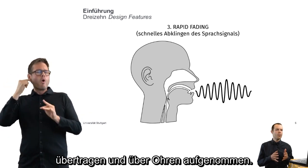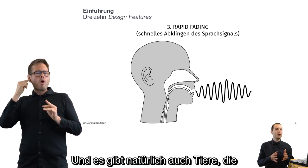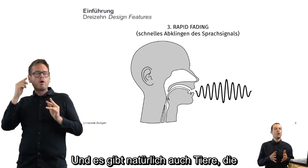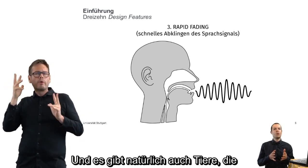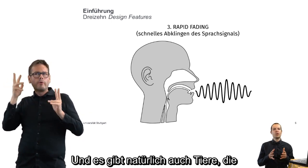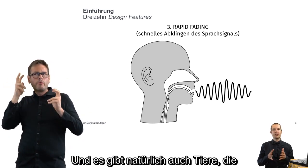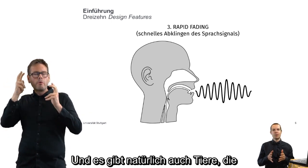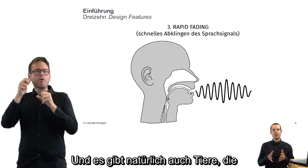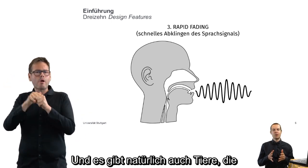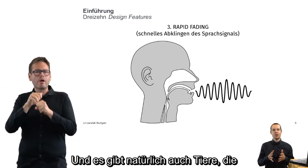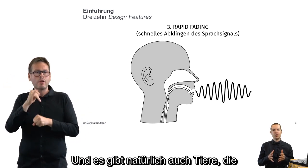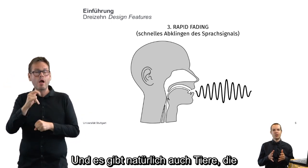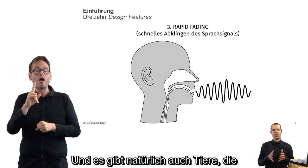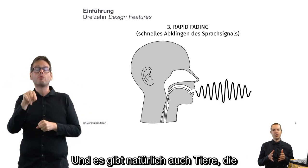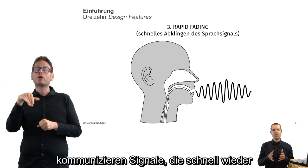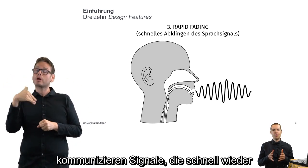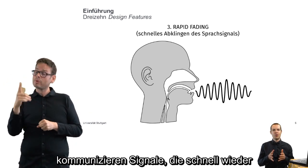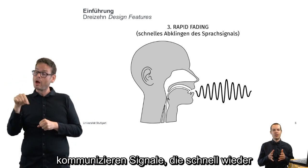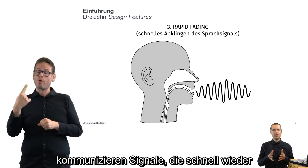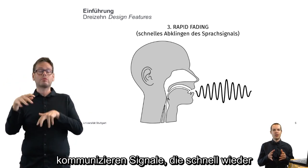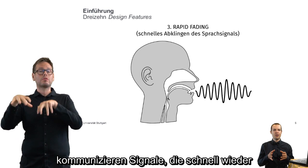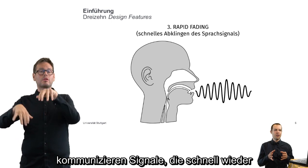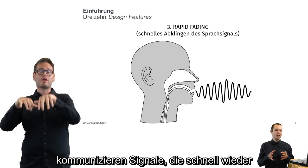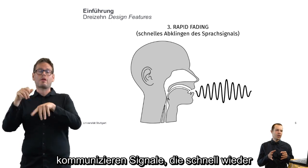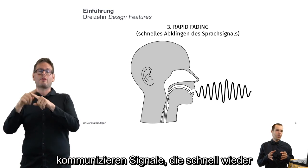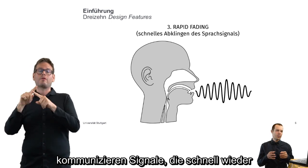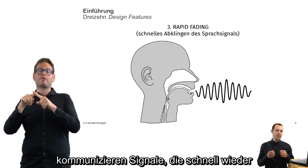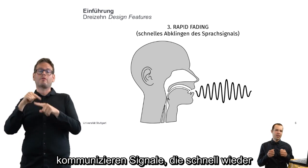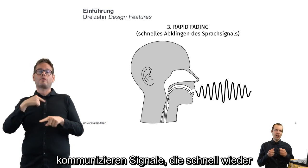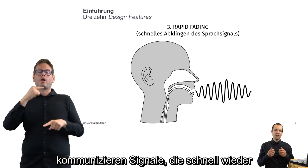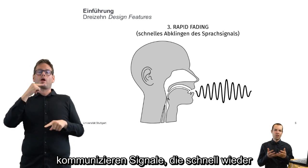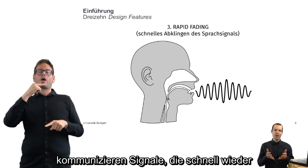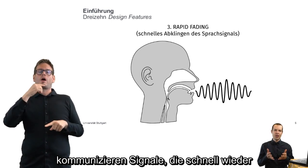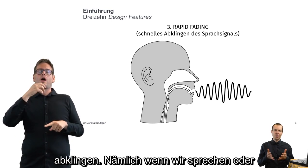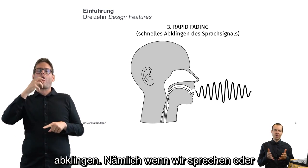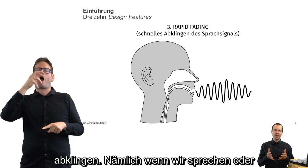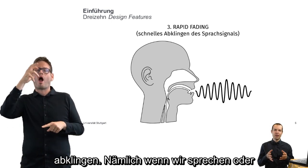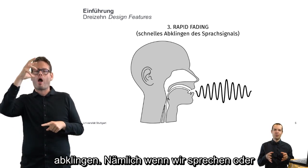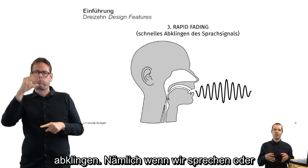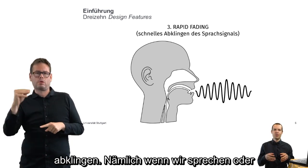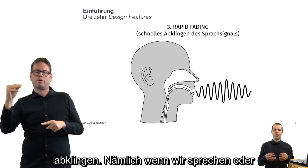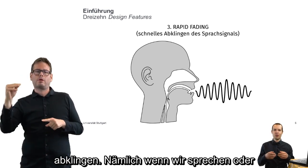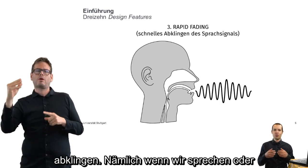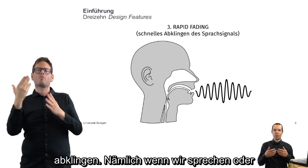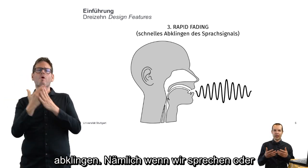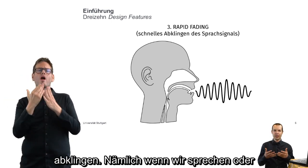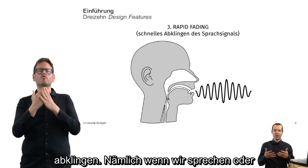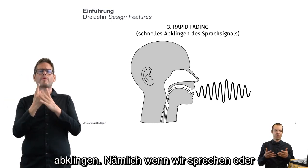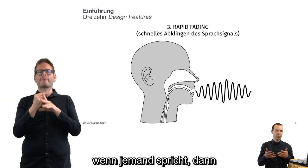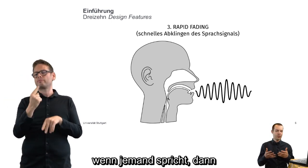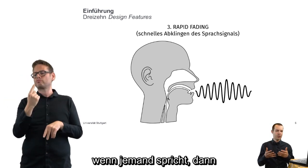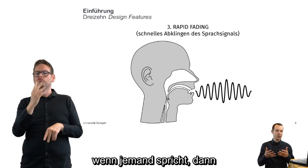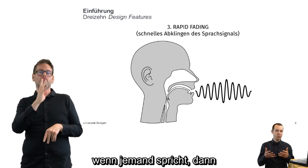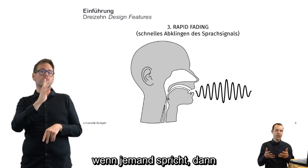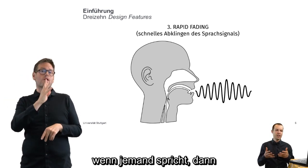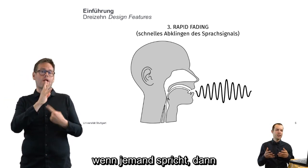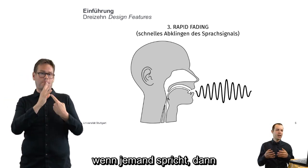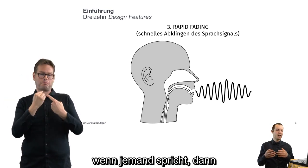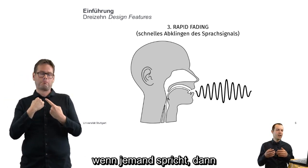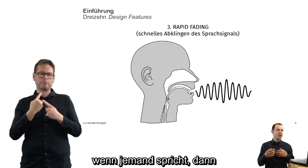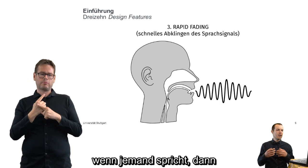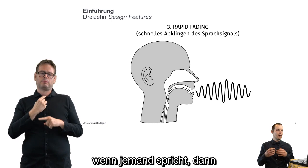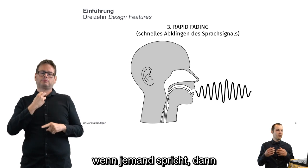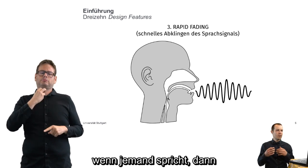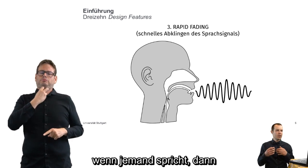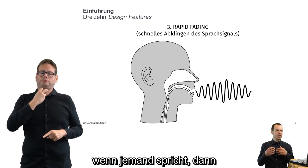aufgenommen. Und es gibt natürlich auch Tiere, die kommunizieren Signale, die schnell wieder abklingen, nämlich wenn wir sprechen oder wenn jemand spricht,